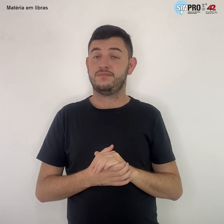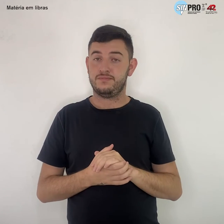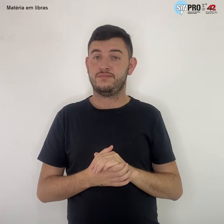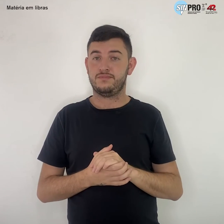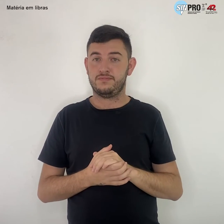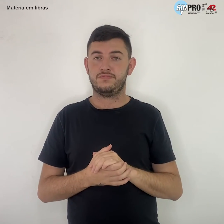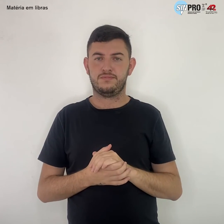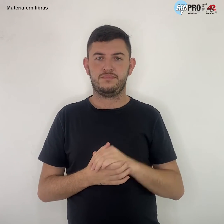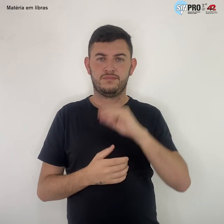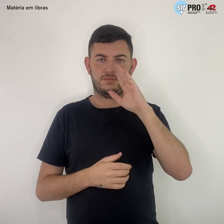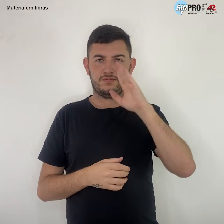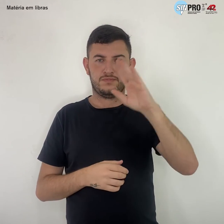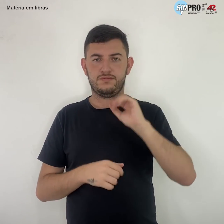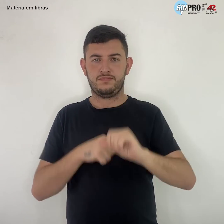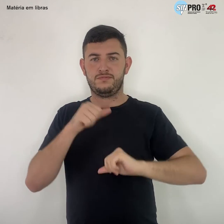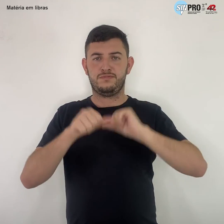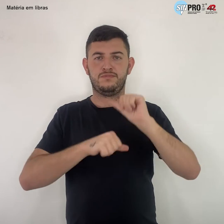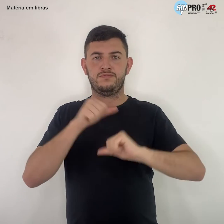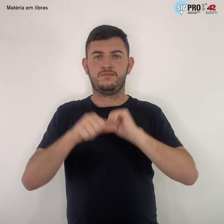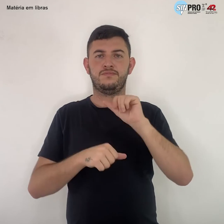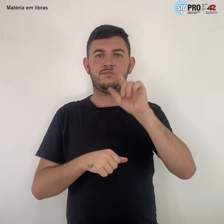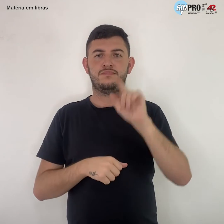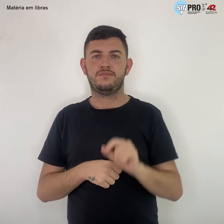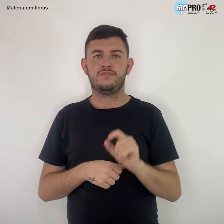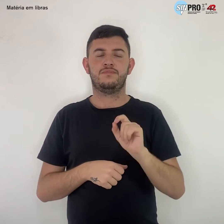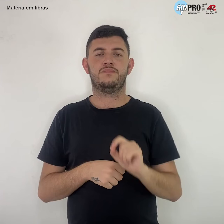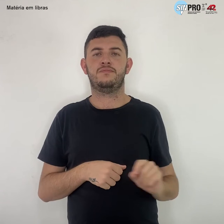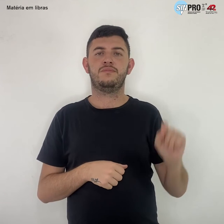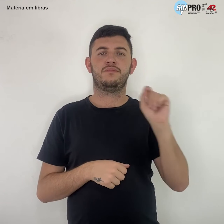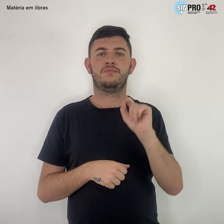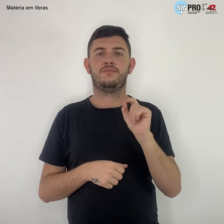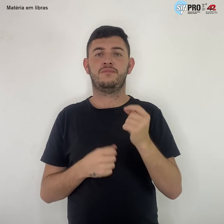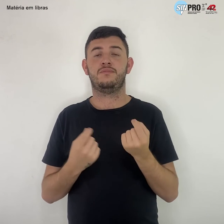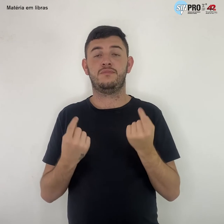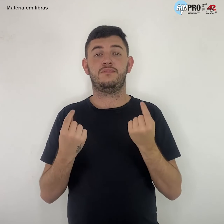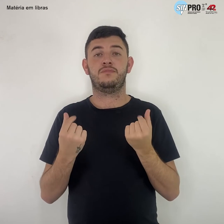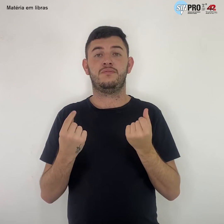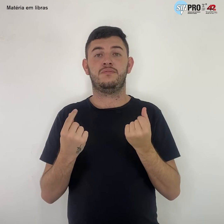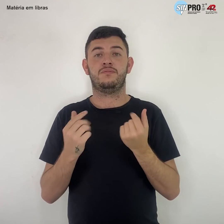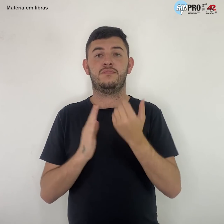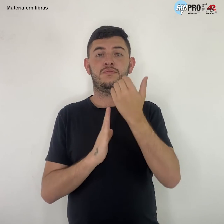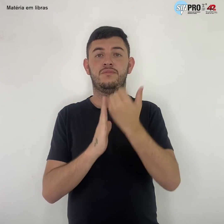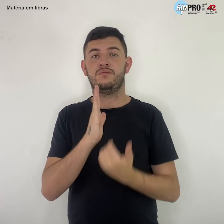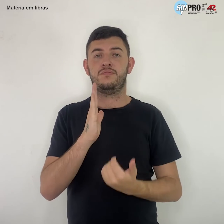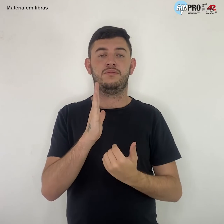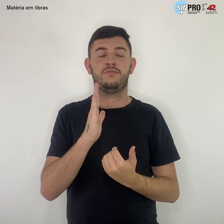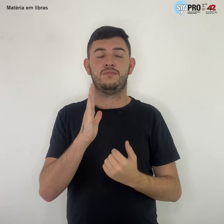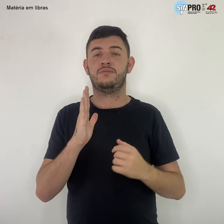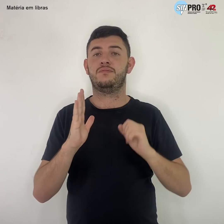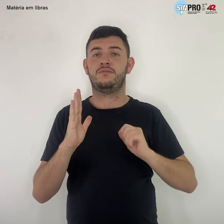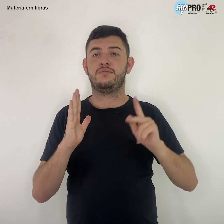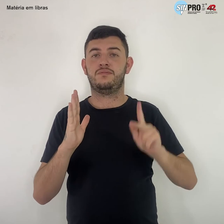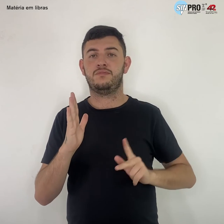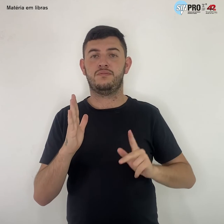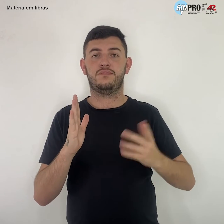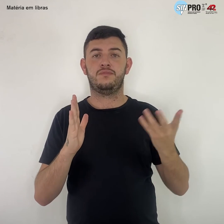principais mudanças são o rebaixamento dos valores das aposentadorias e pensões e